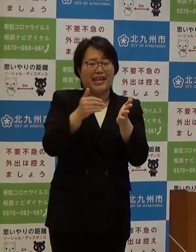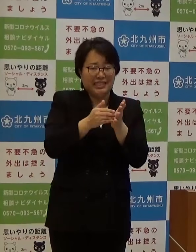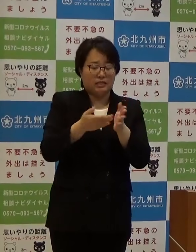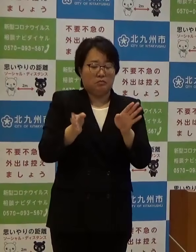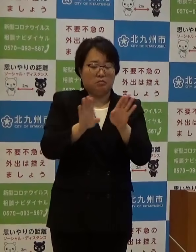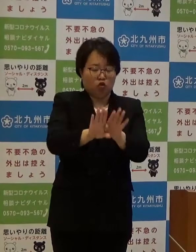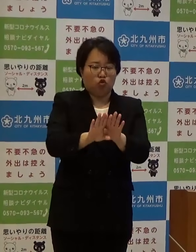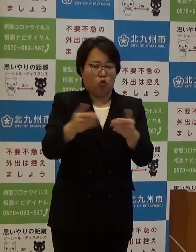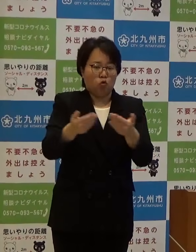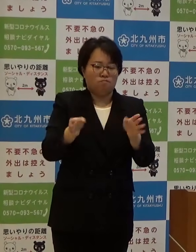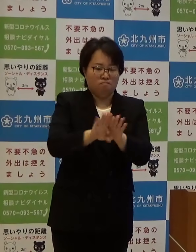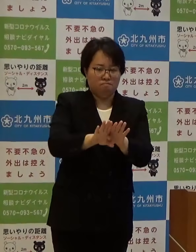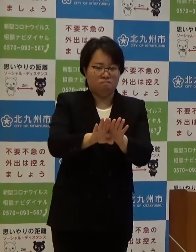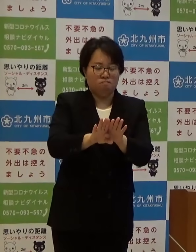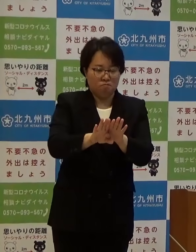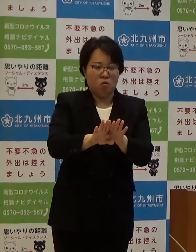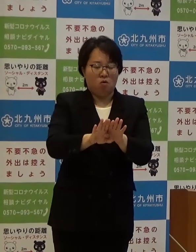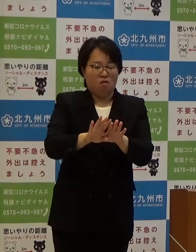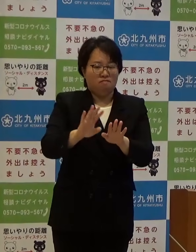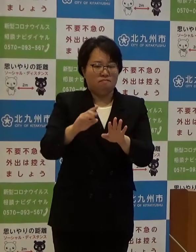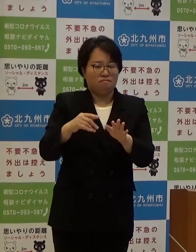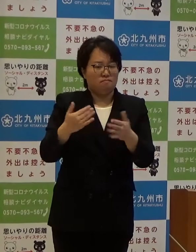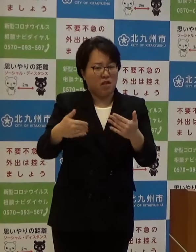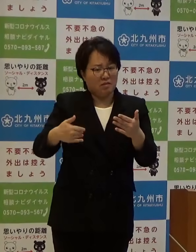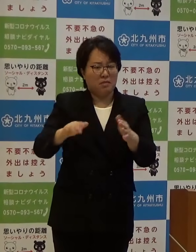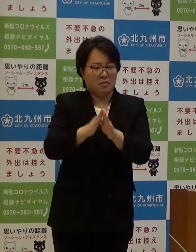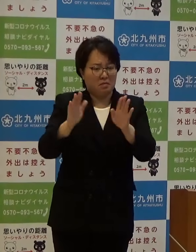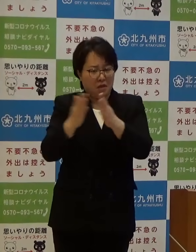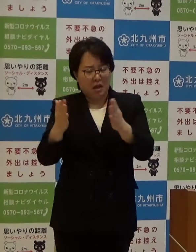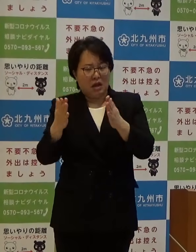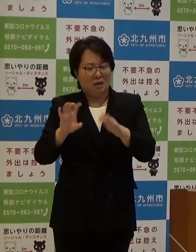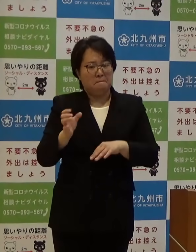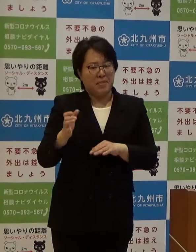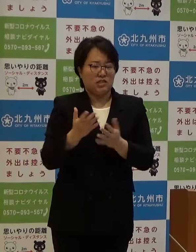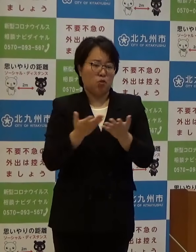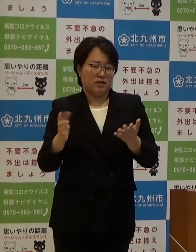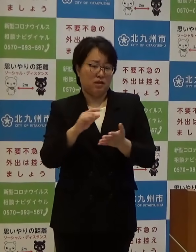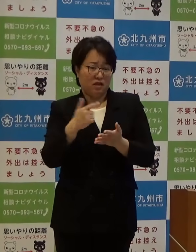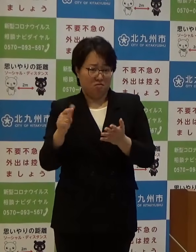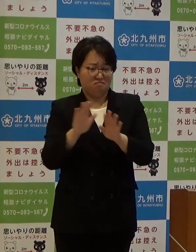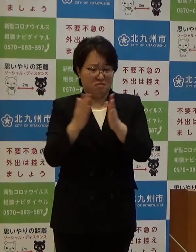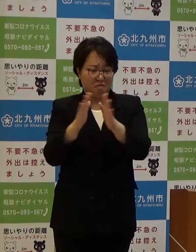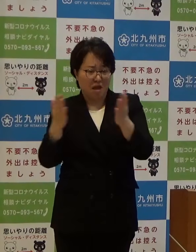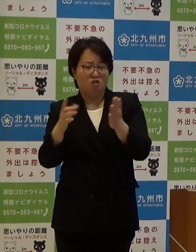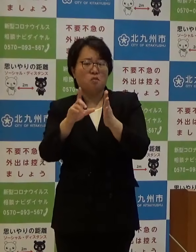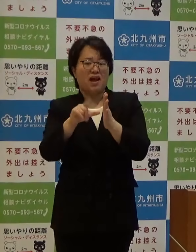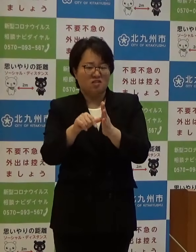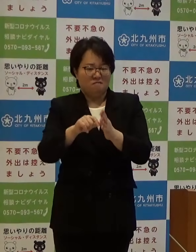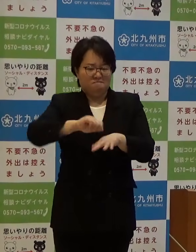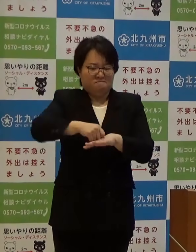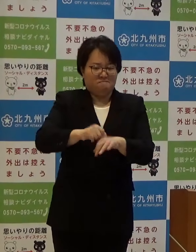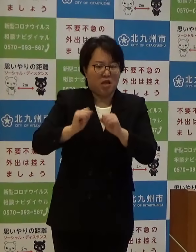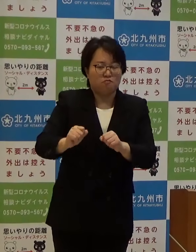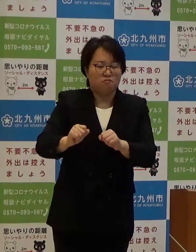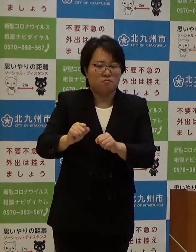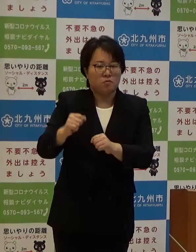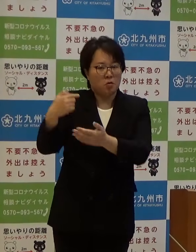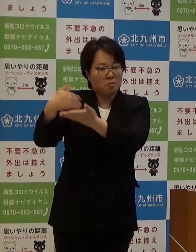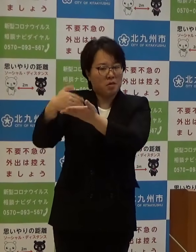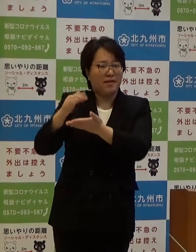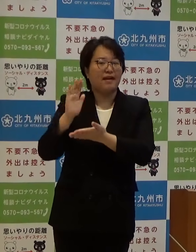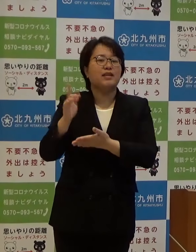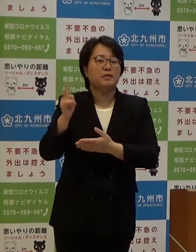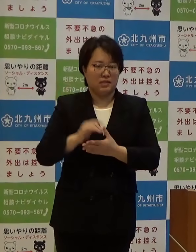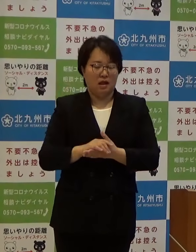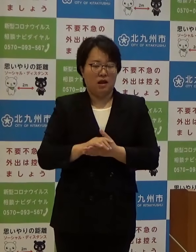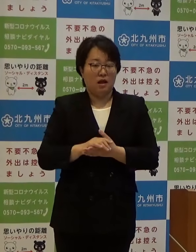けれども、まだ市内にもですねたくさんのパチンコ店がまだ営業しているようなことがあるんですけど、それに対して北九州市